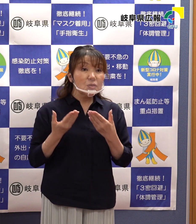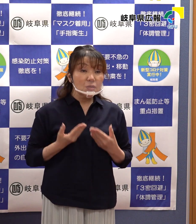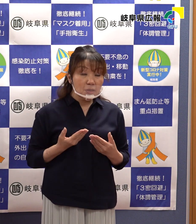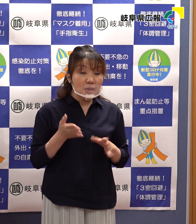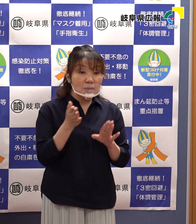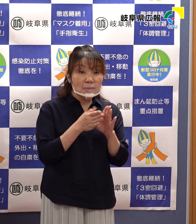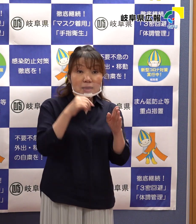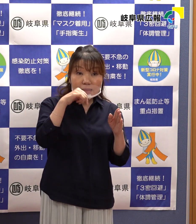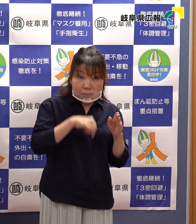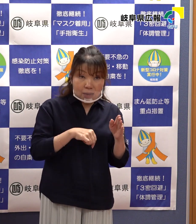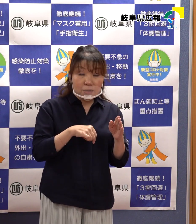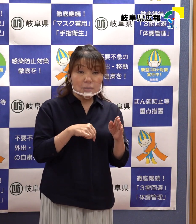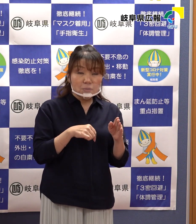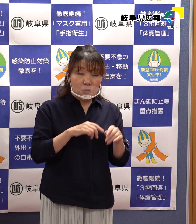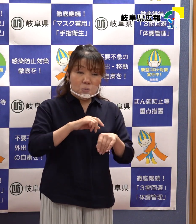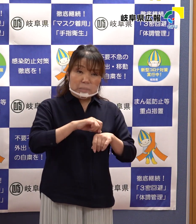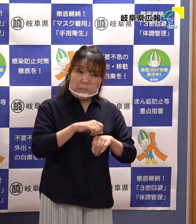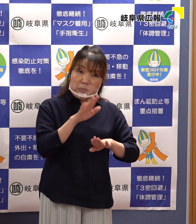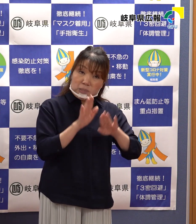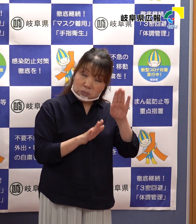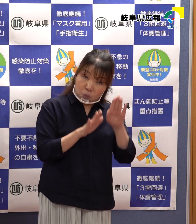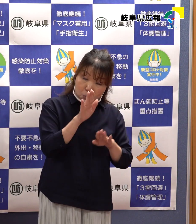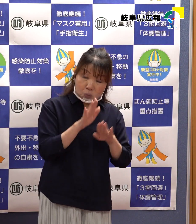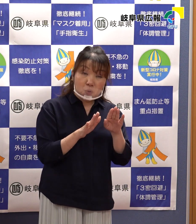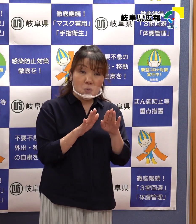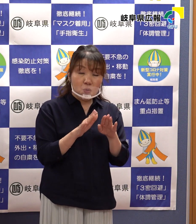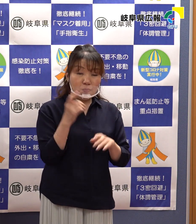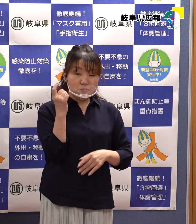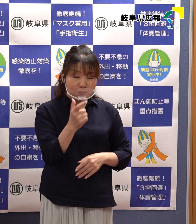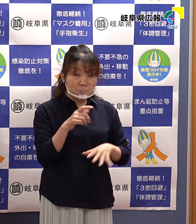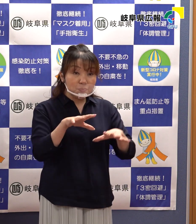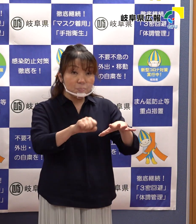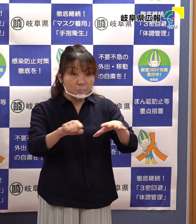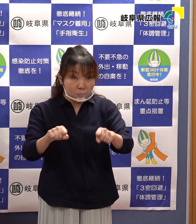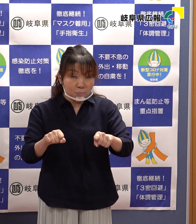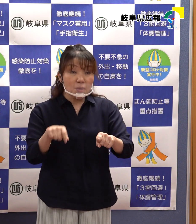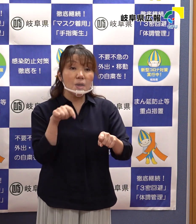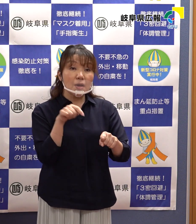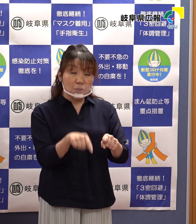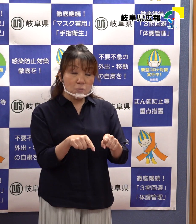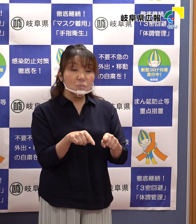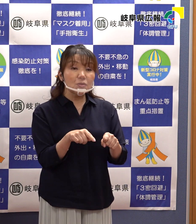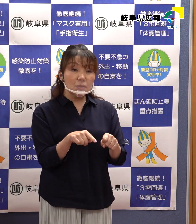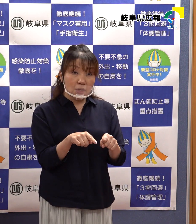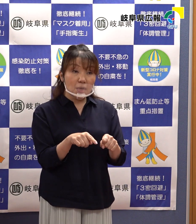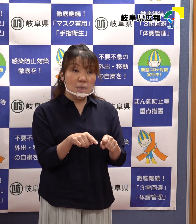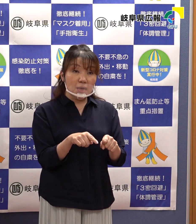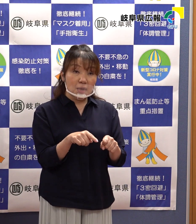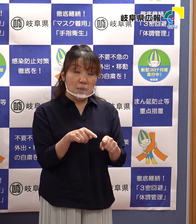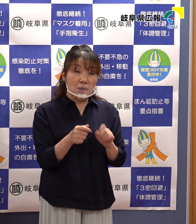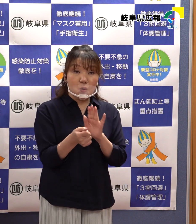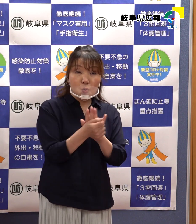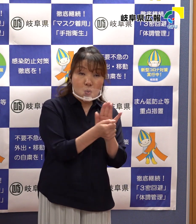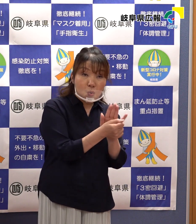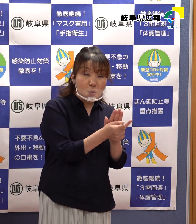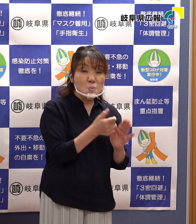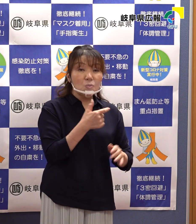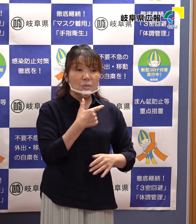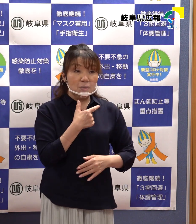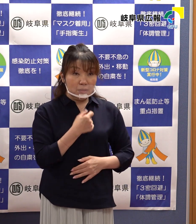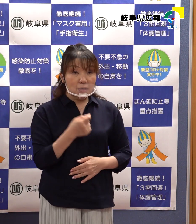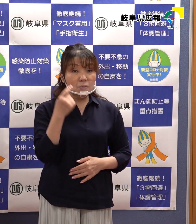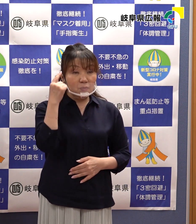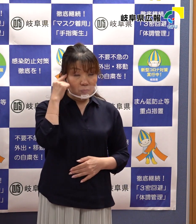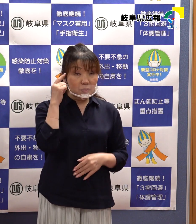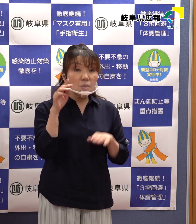から県内 の、まあ、厳しい事情についてですね、まあ、しっかりと把握をしながらですね、まあ、よくフォローしていきたいと思っております。